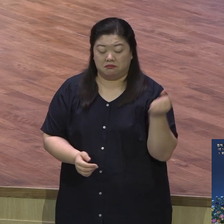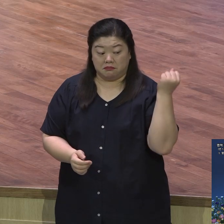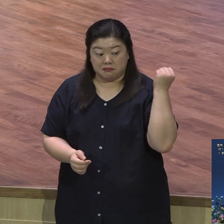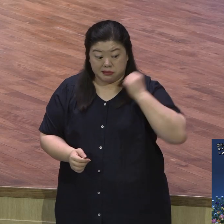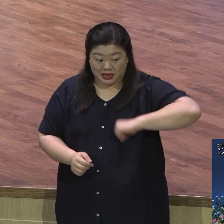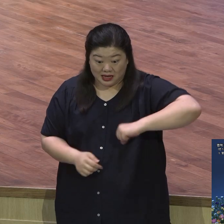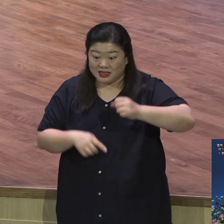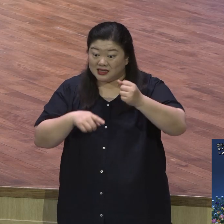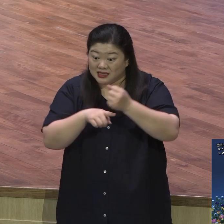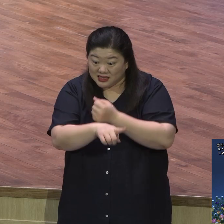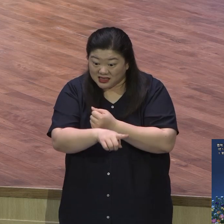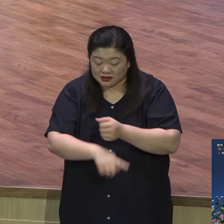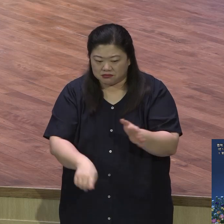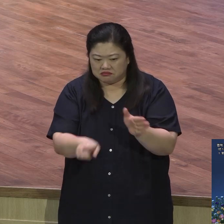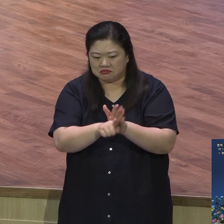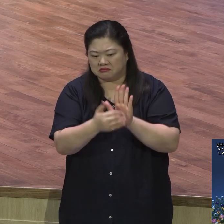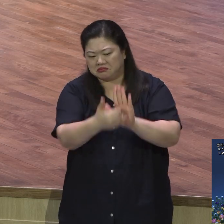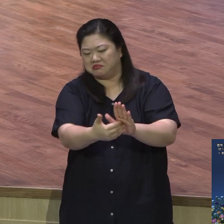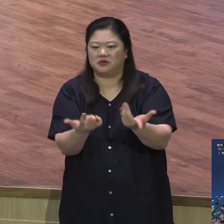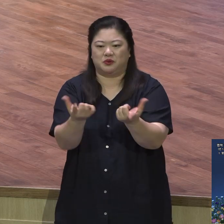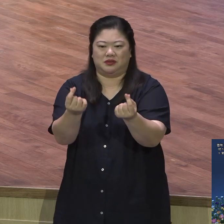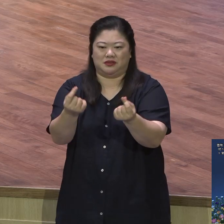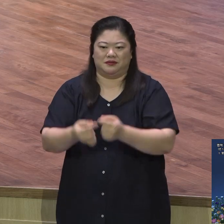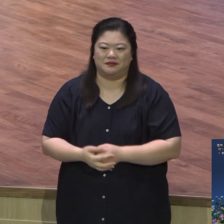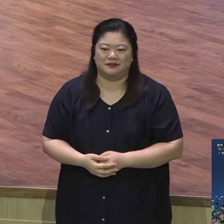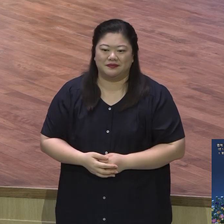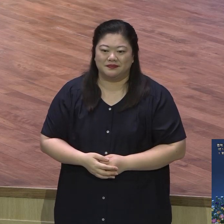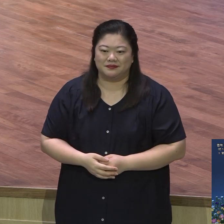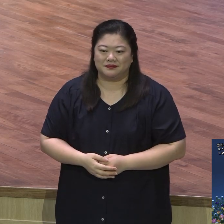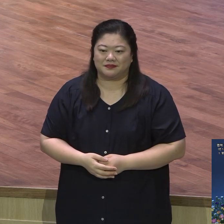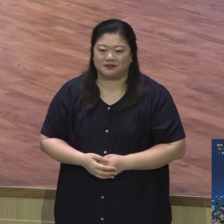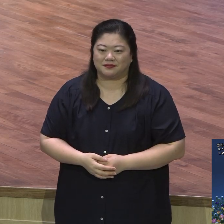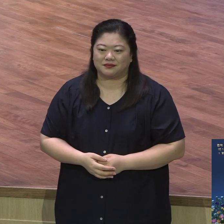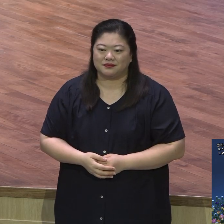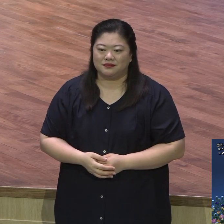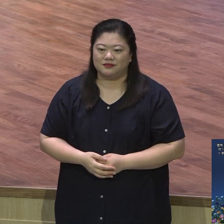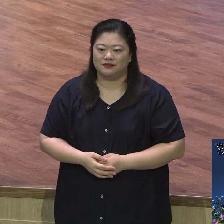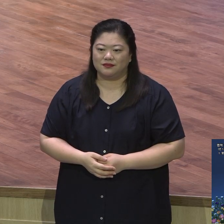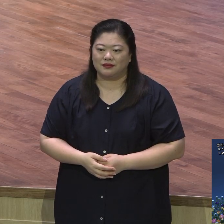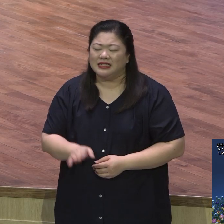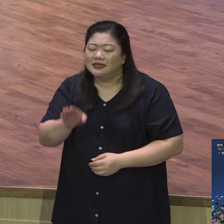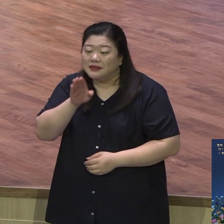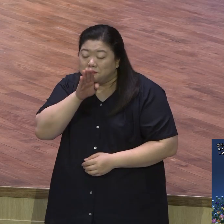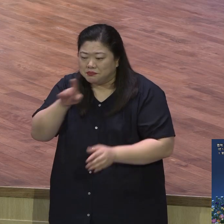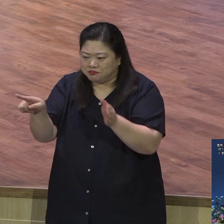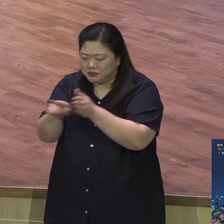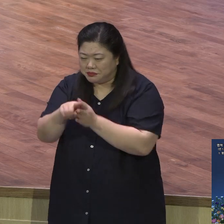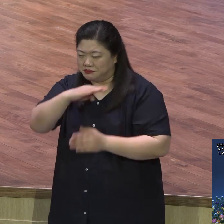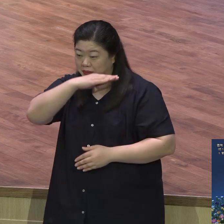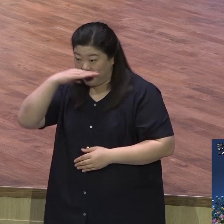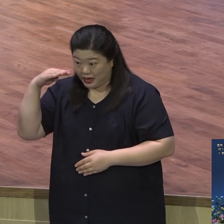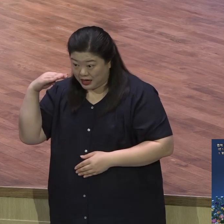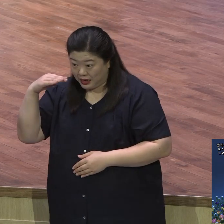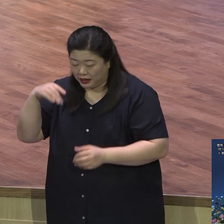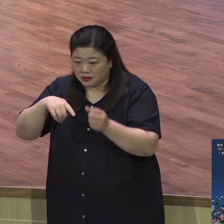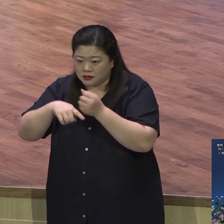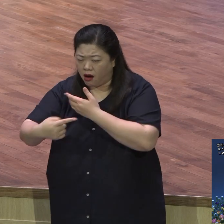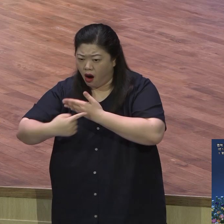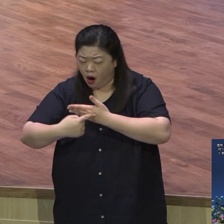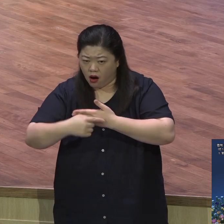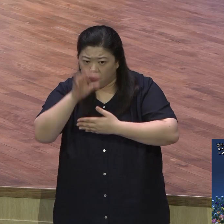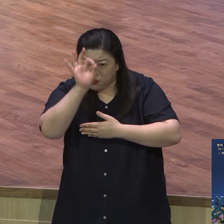말씀에 순종하지 않는 거예요 참된 믿음은요 순종하는 믿음이에요 말씀에 순종하는 믿음 그리고